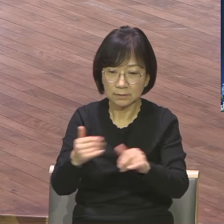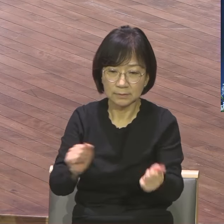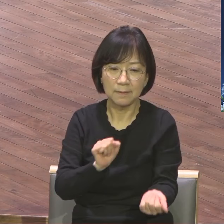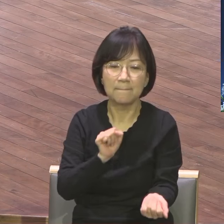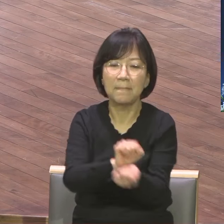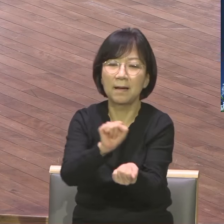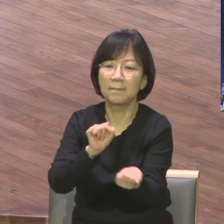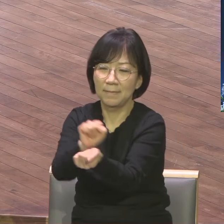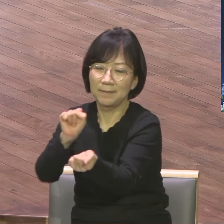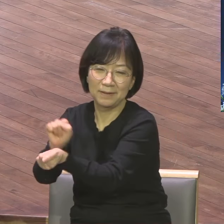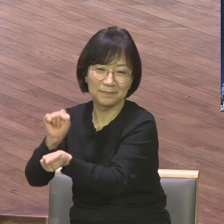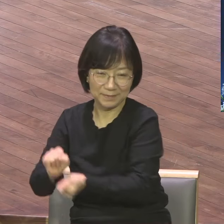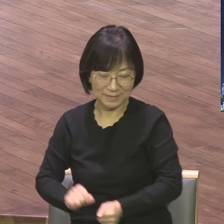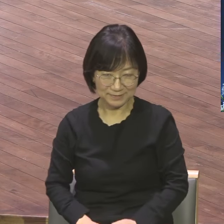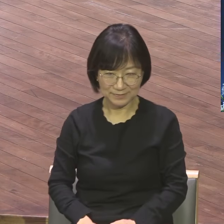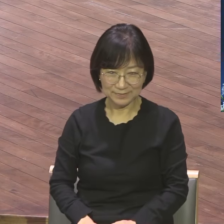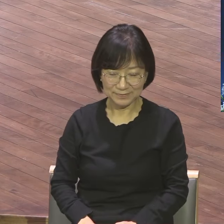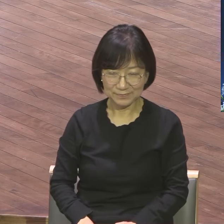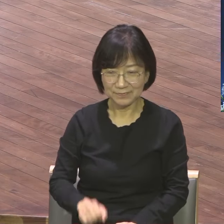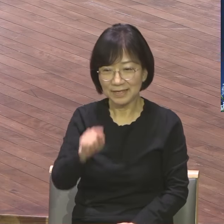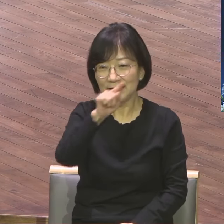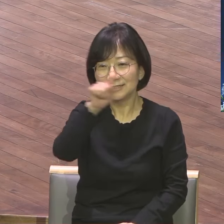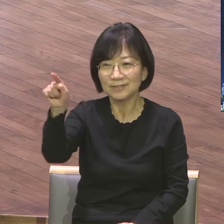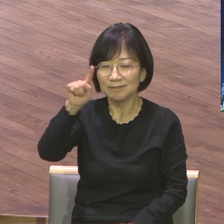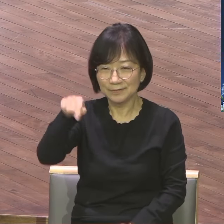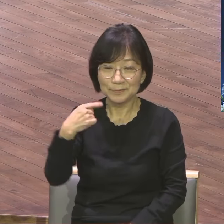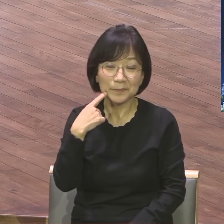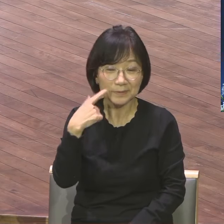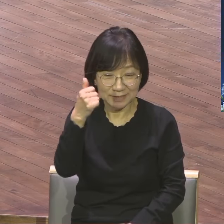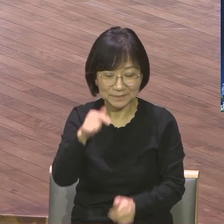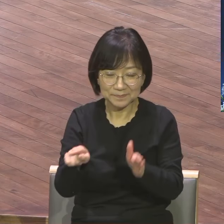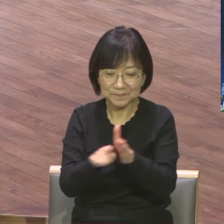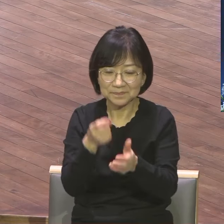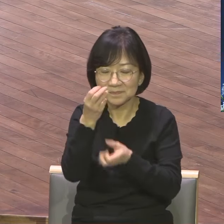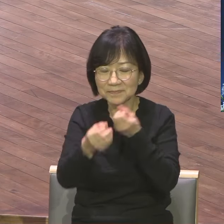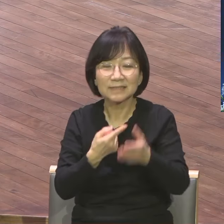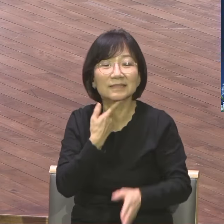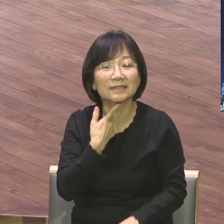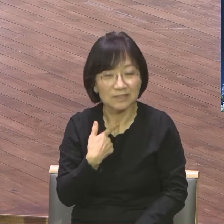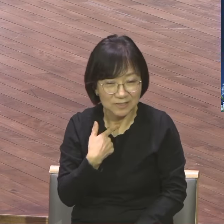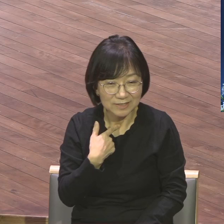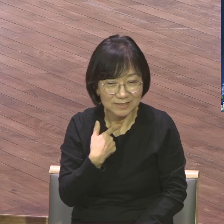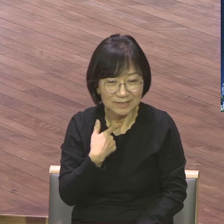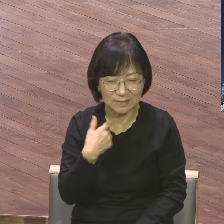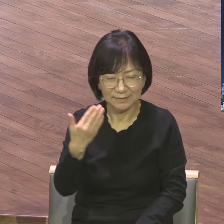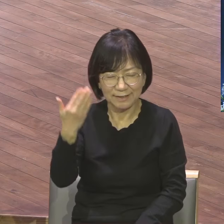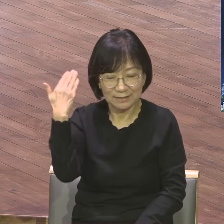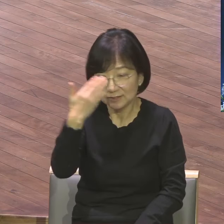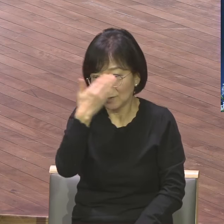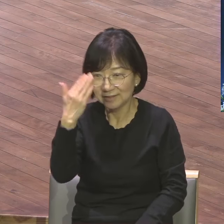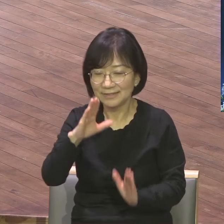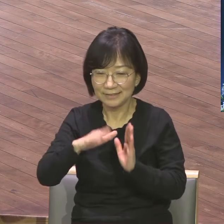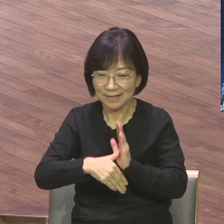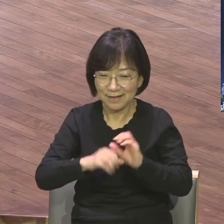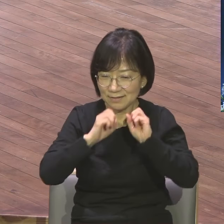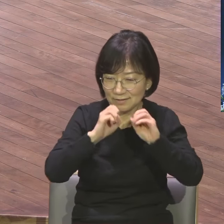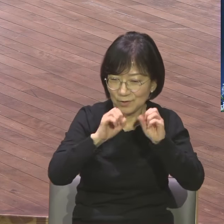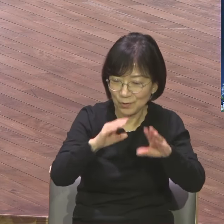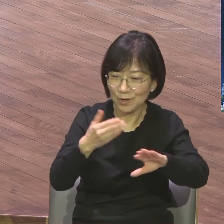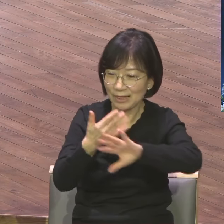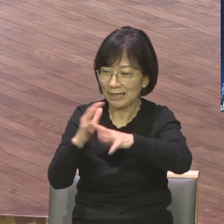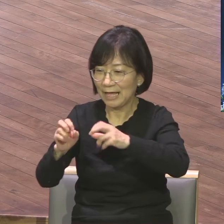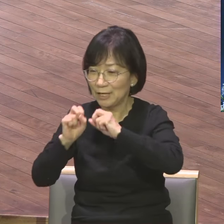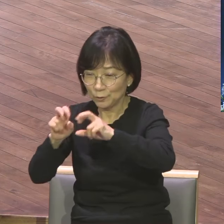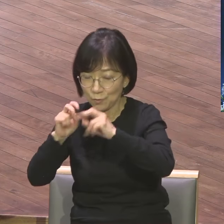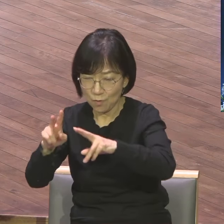담임 목사님의 간증도 똑같지 않습니까? 본인이 어떻게 해요? 전도와 선교에 올인했더니 어떻게 합니까? 주의 모든